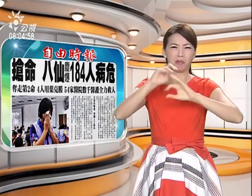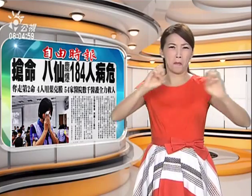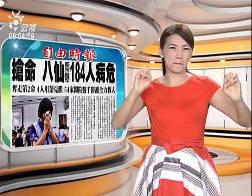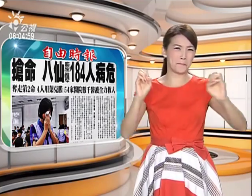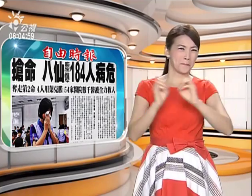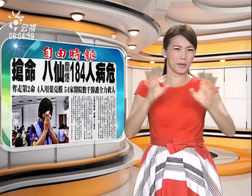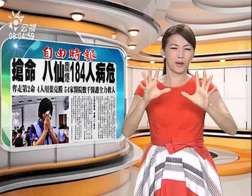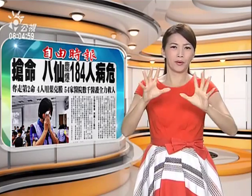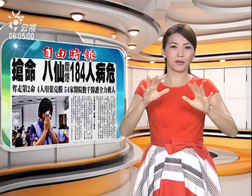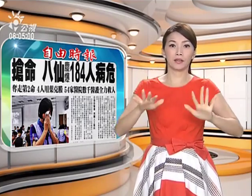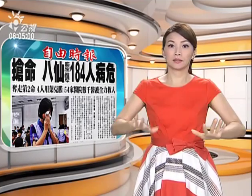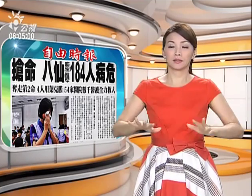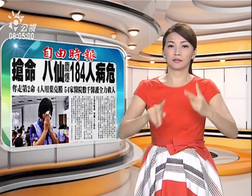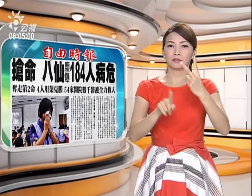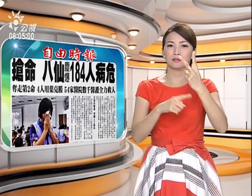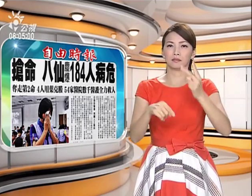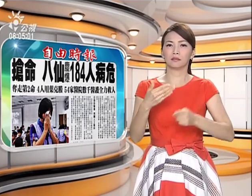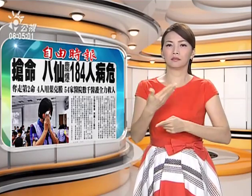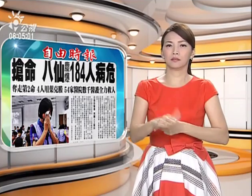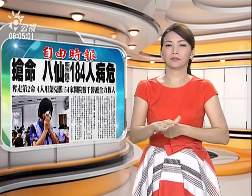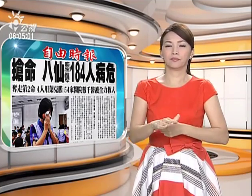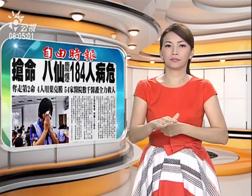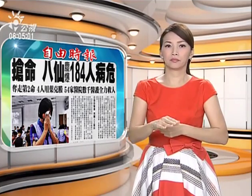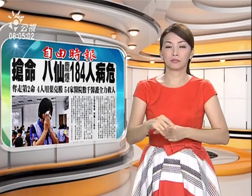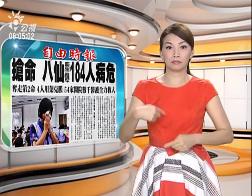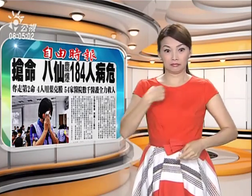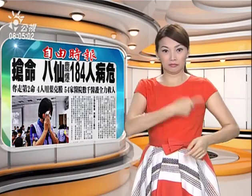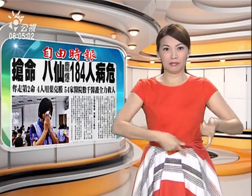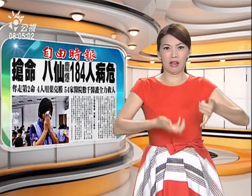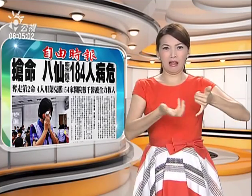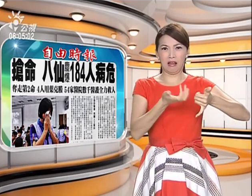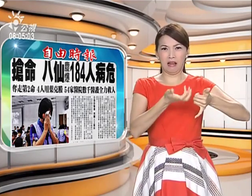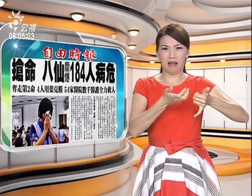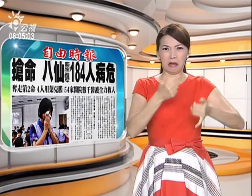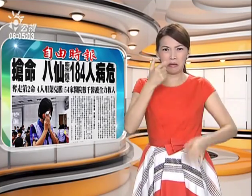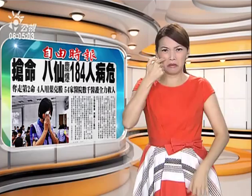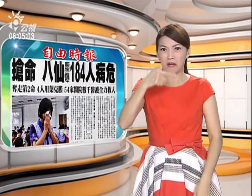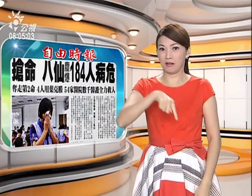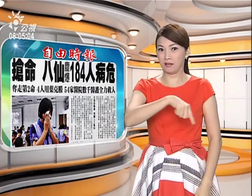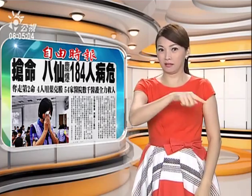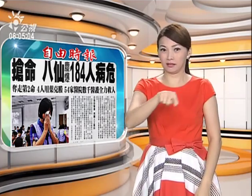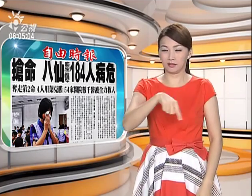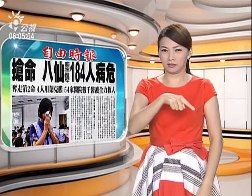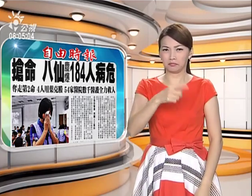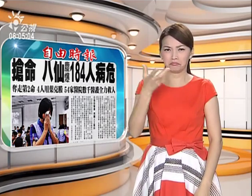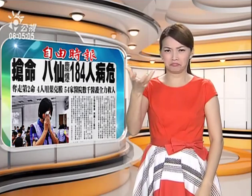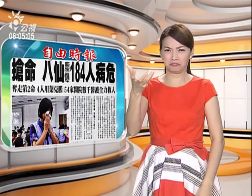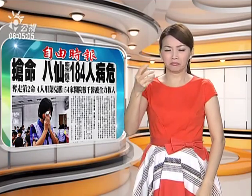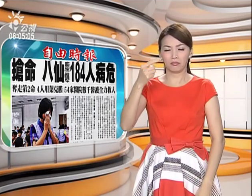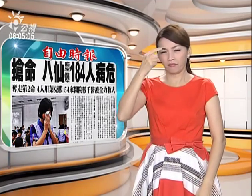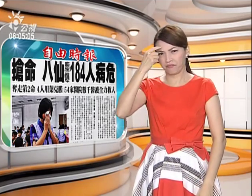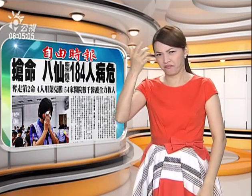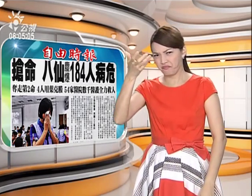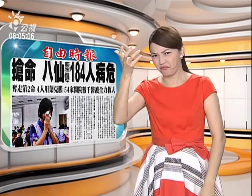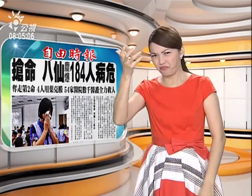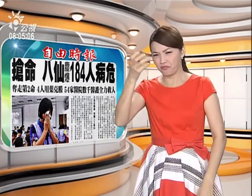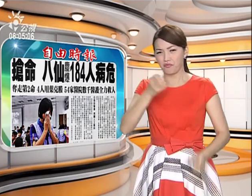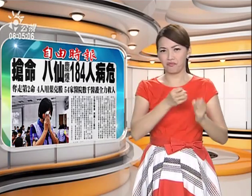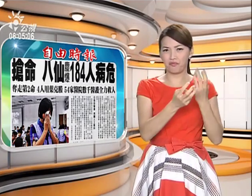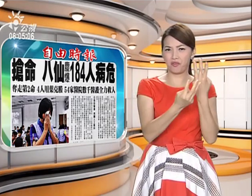不幸往生，而事发至今大面积烧烫伤的患者已经陆续一半出现了